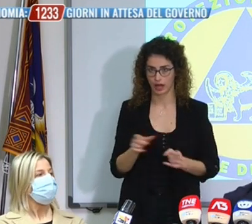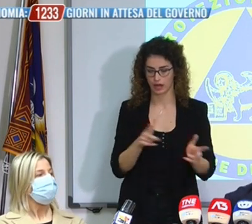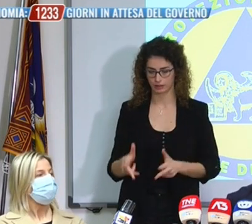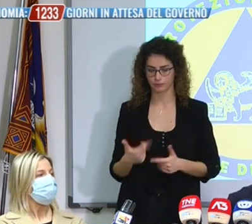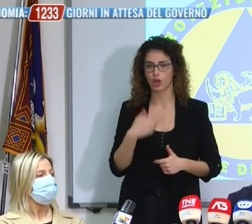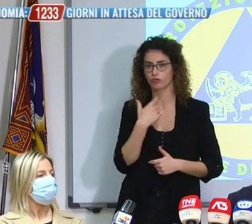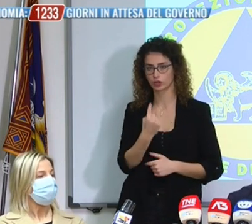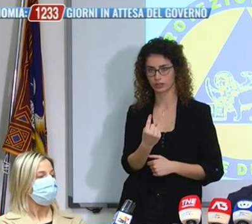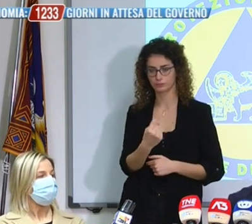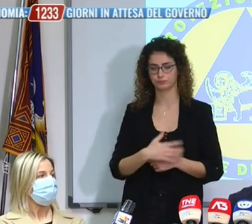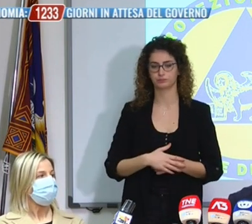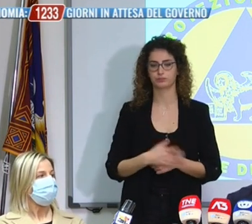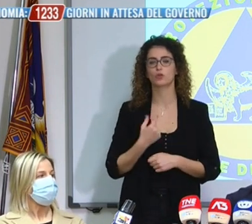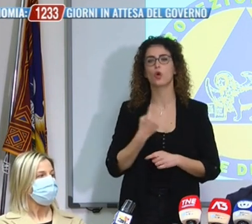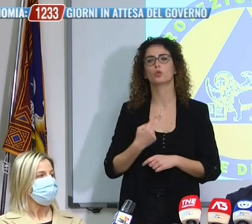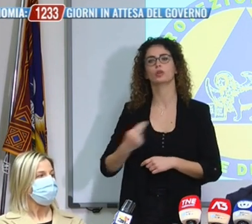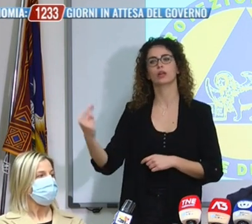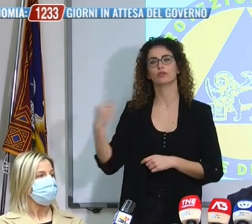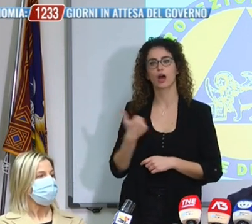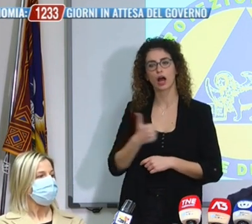cosa: noi un anno fa avevamo